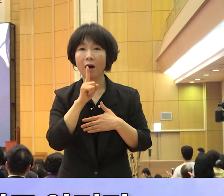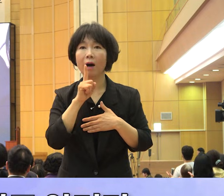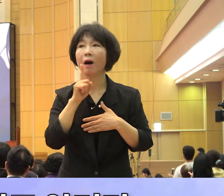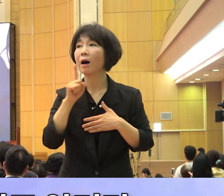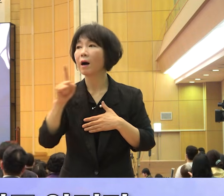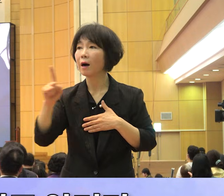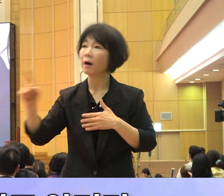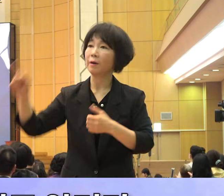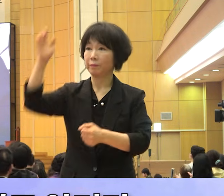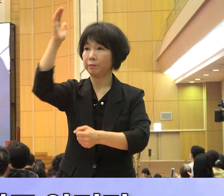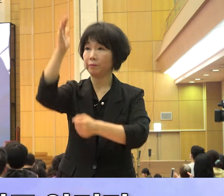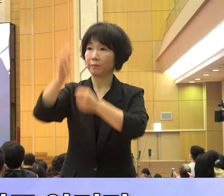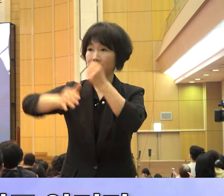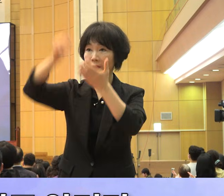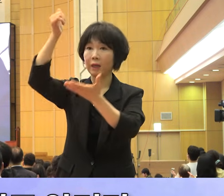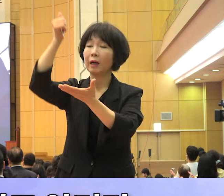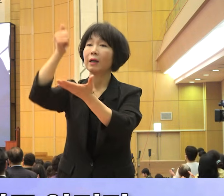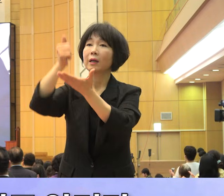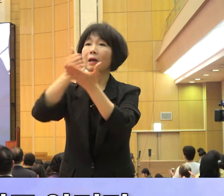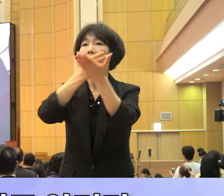형통하리라.